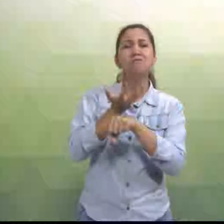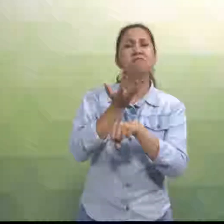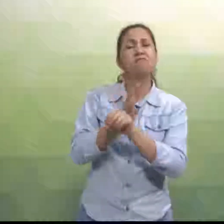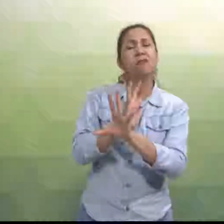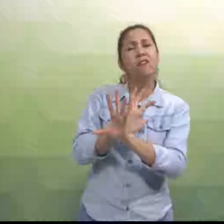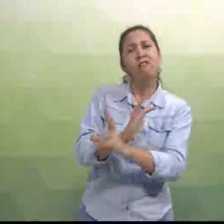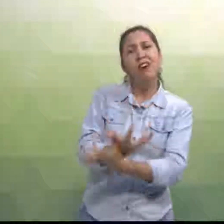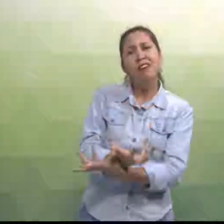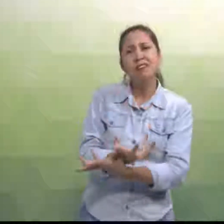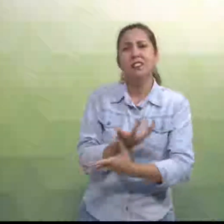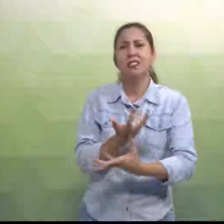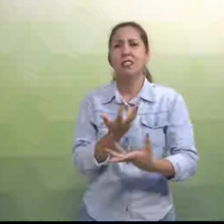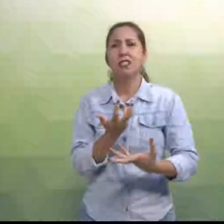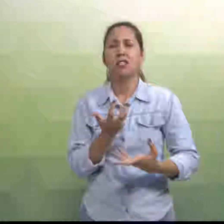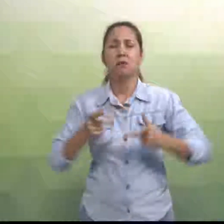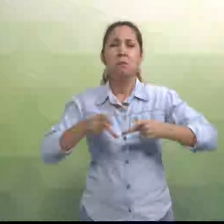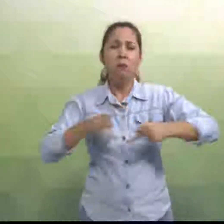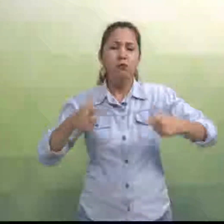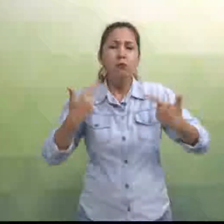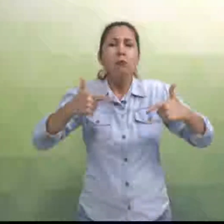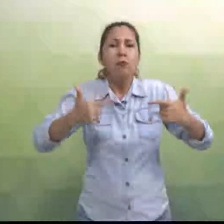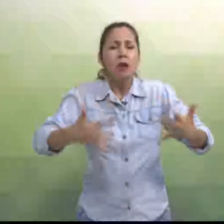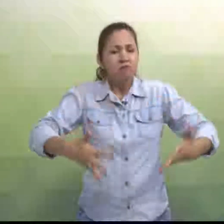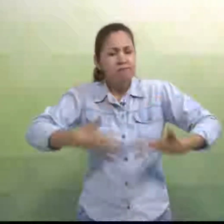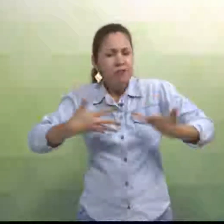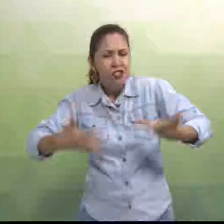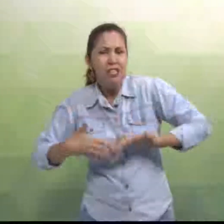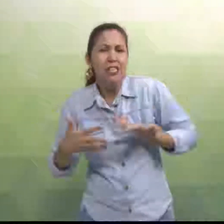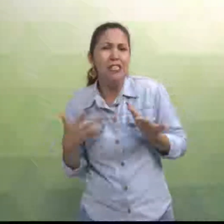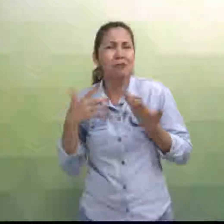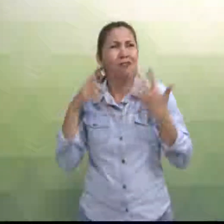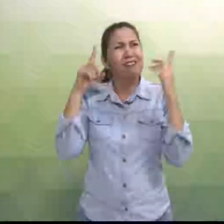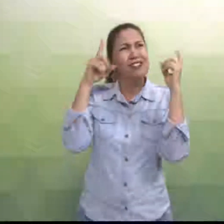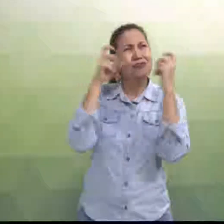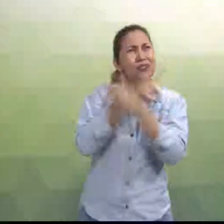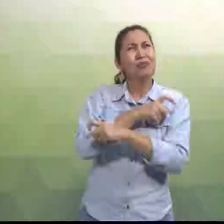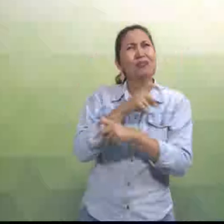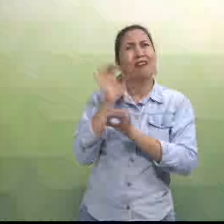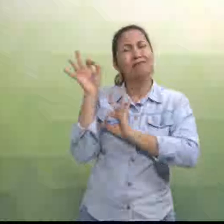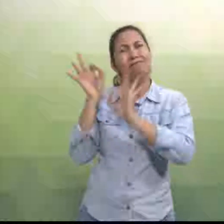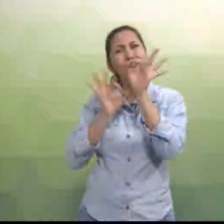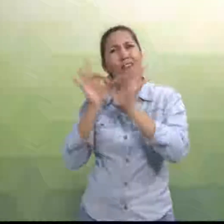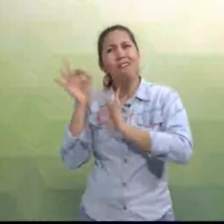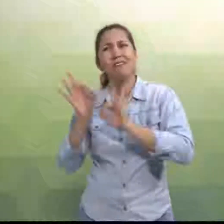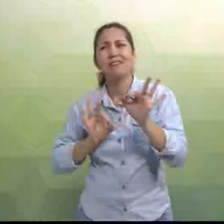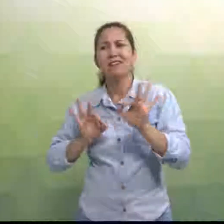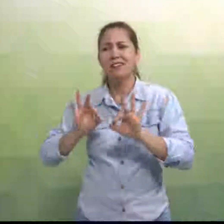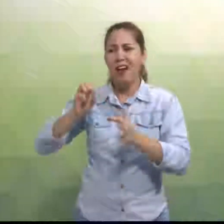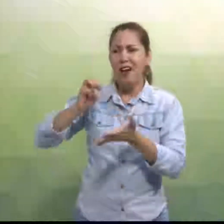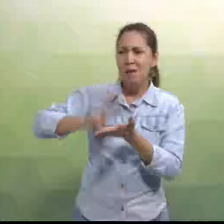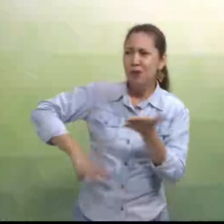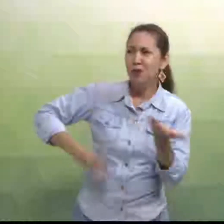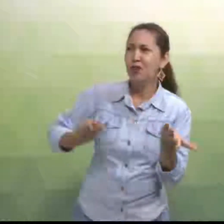fica uma disciplina vazia, o professor não tem estímulo, tem dificuldade no processo de